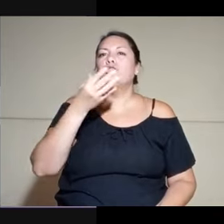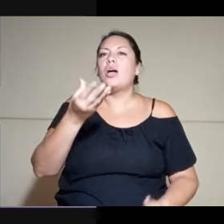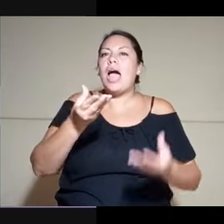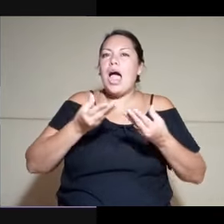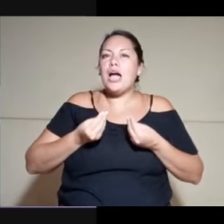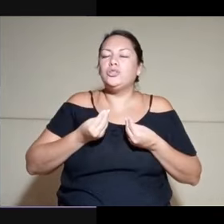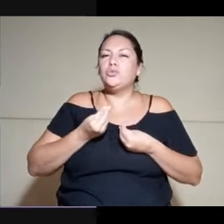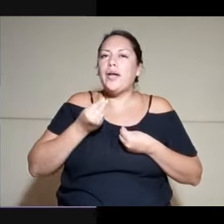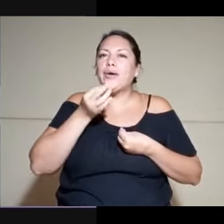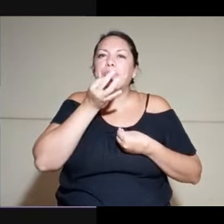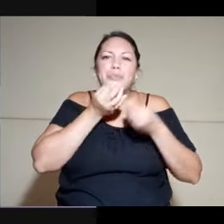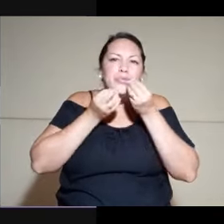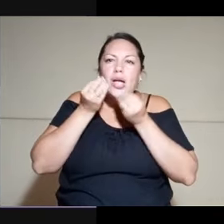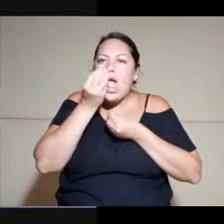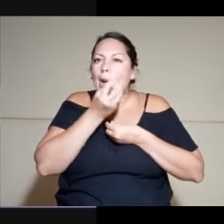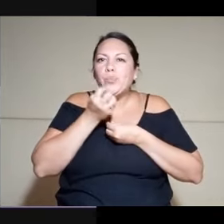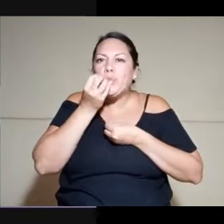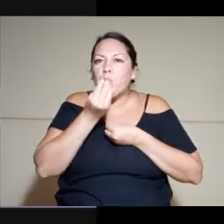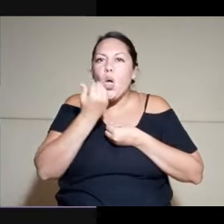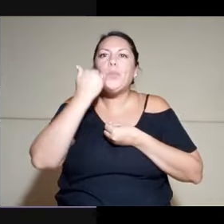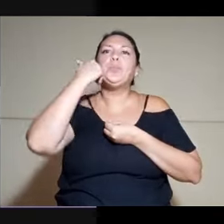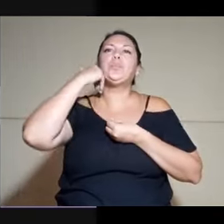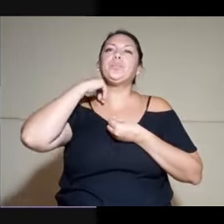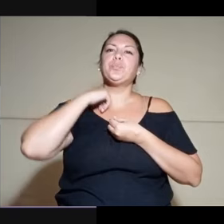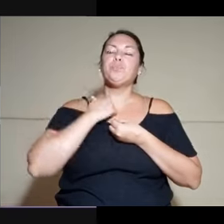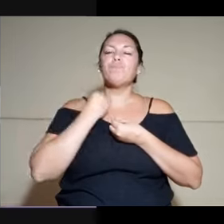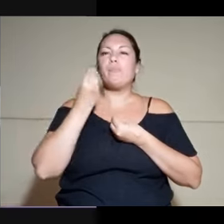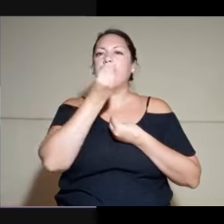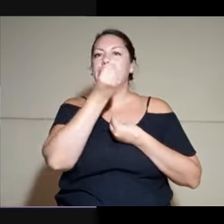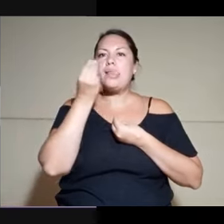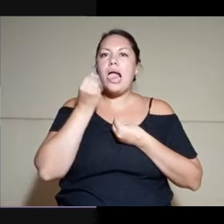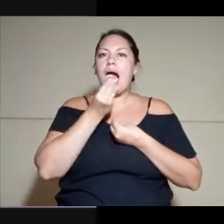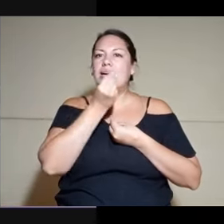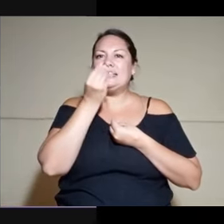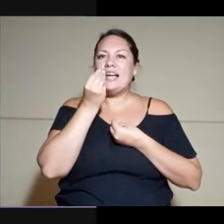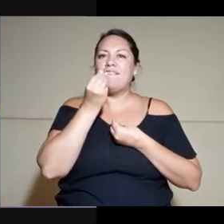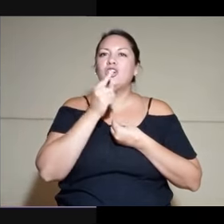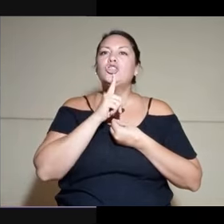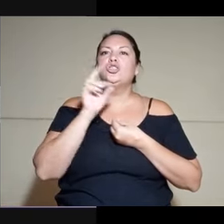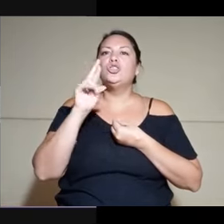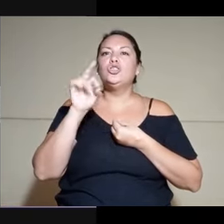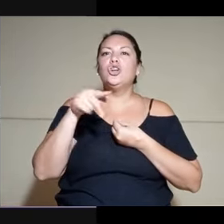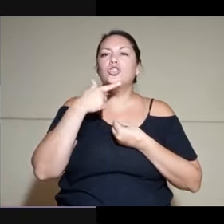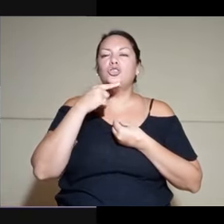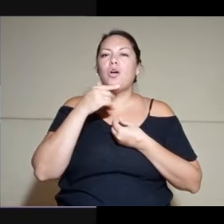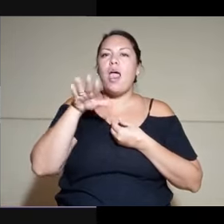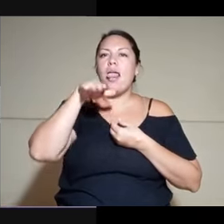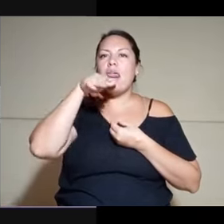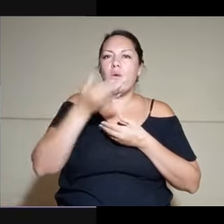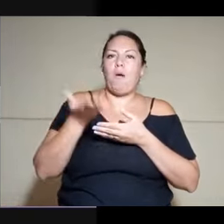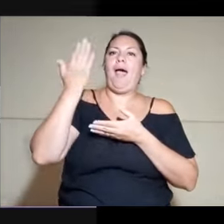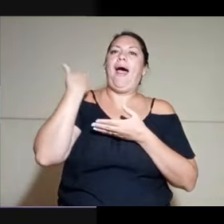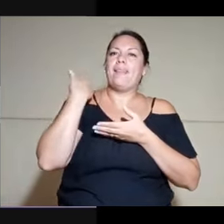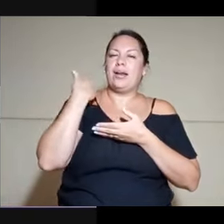estilofaringeos. Ayuda a la deglución, la glándula salival parótida. tercio posterior de la lengua, Bien. la faringe, Sensación